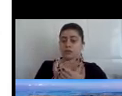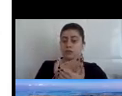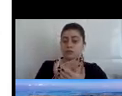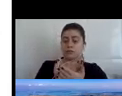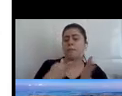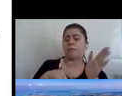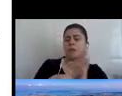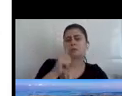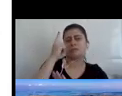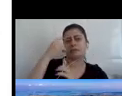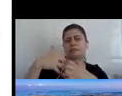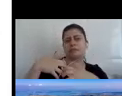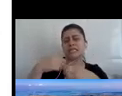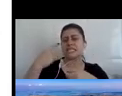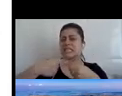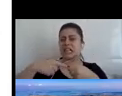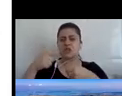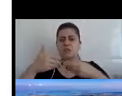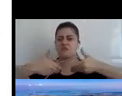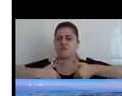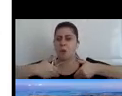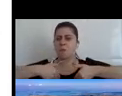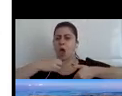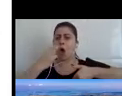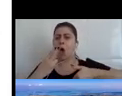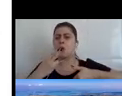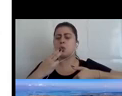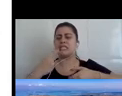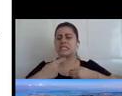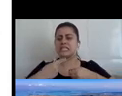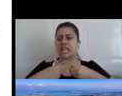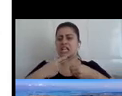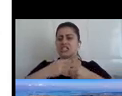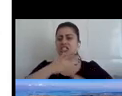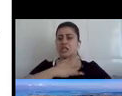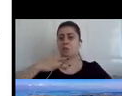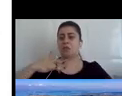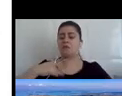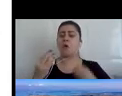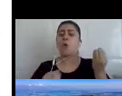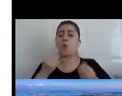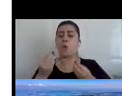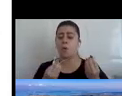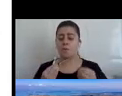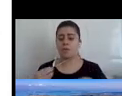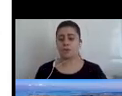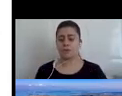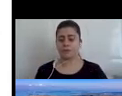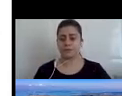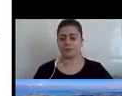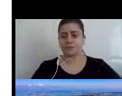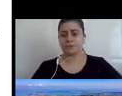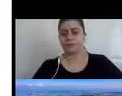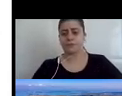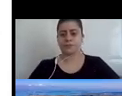questiona, né? Cidade sem fomes ou cidade saudável? A fome ela está diretamente relacionada com o nível